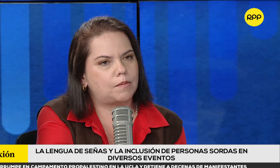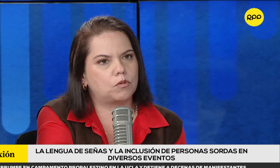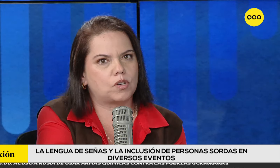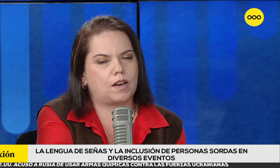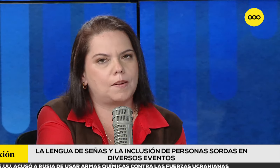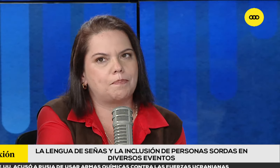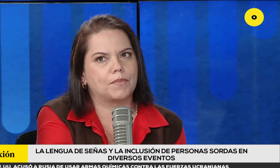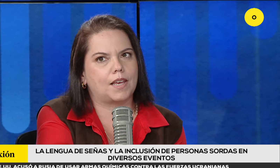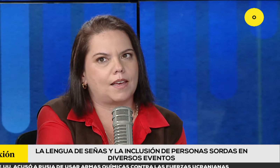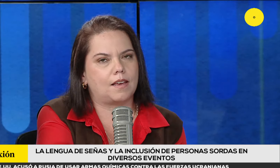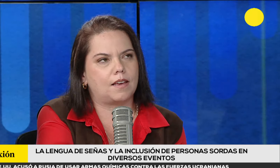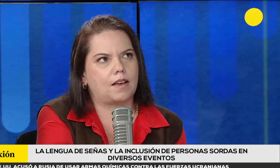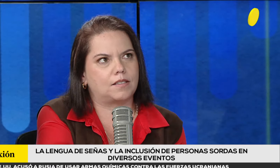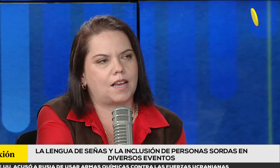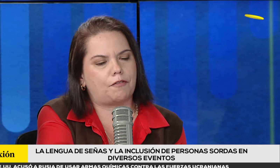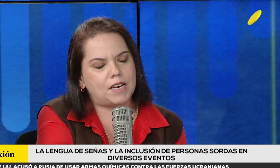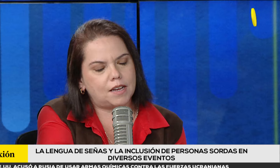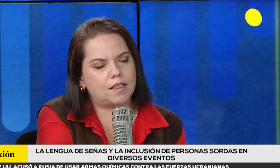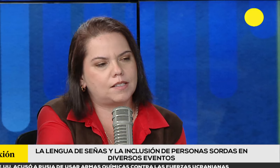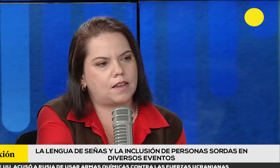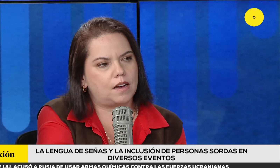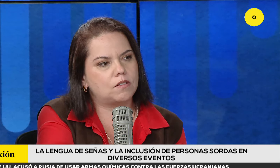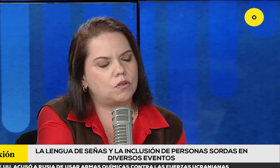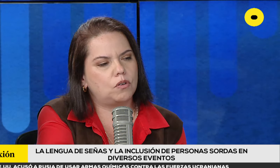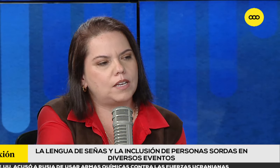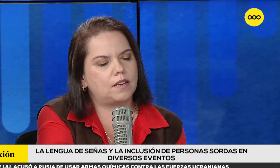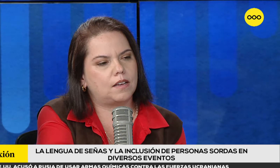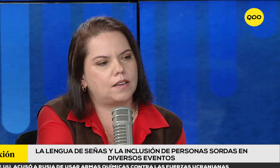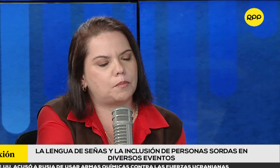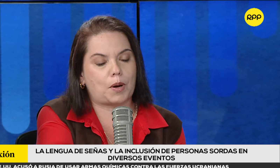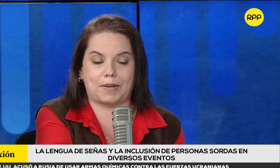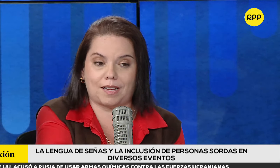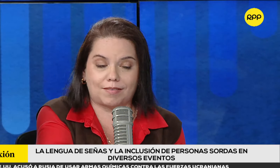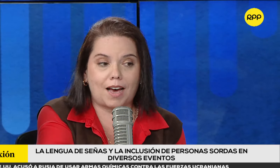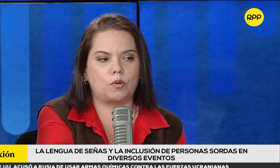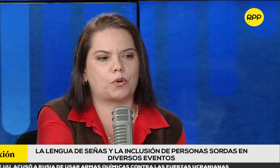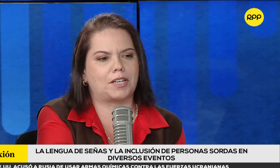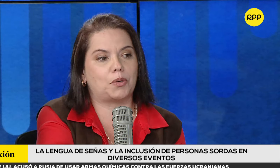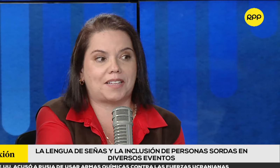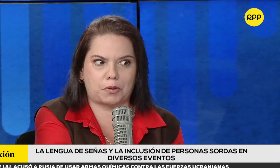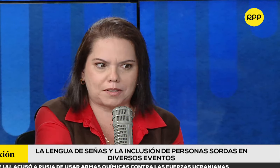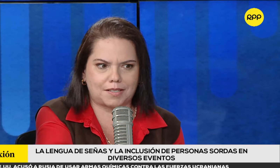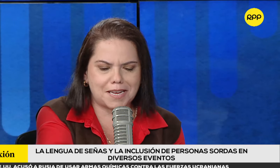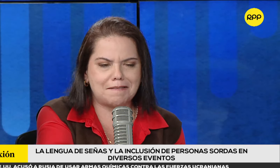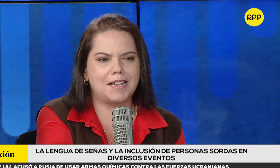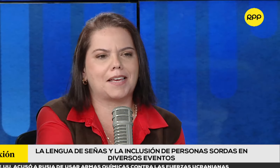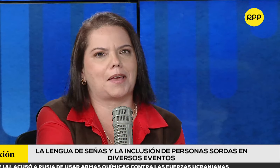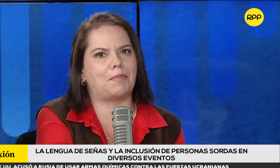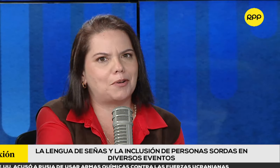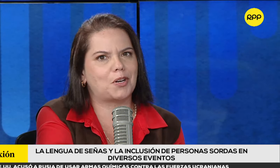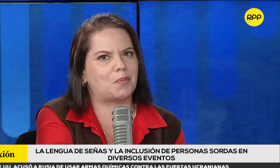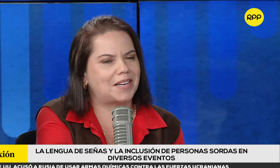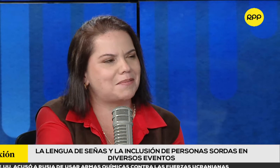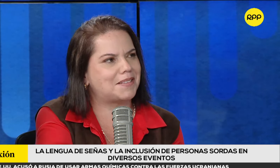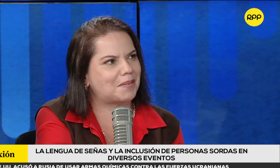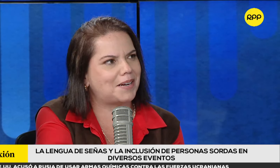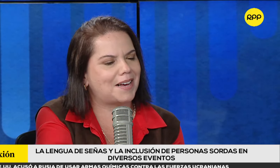Vamos a, hacia fines de este año, pues presentar un proyecto de teatro accesible, que espero que nos puedas invitar para